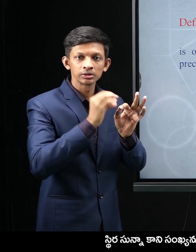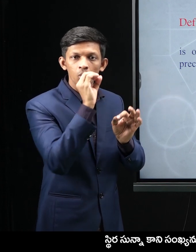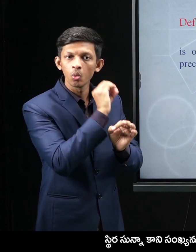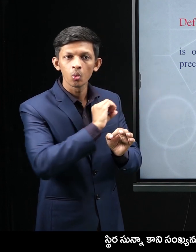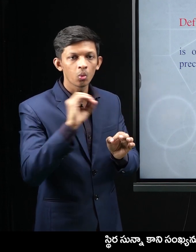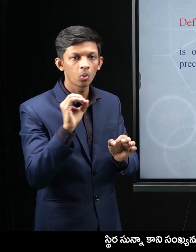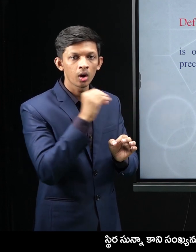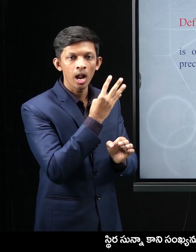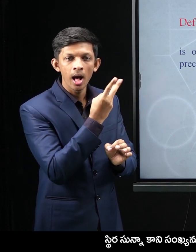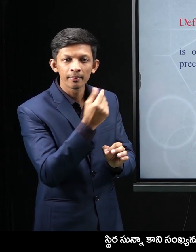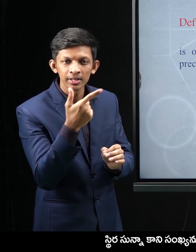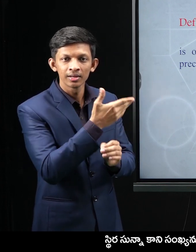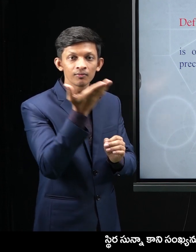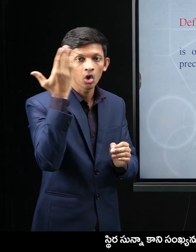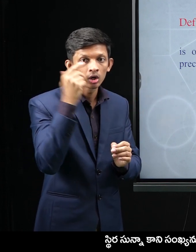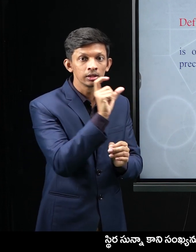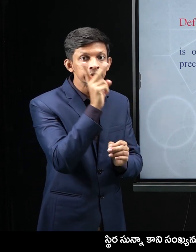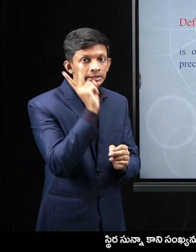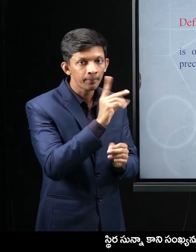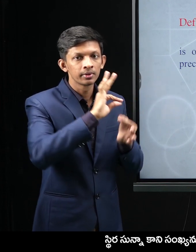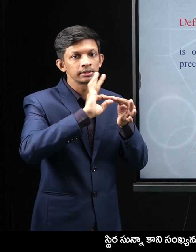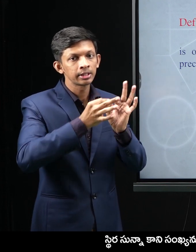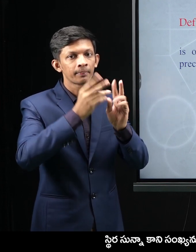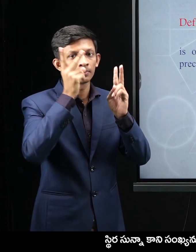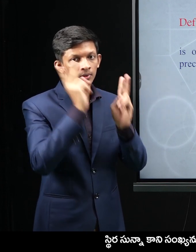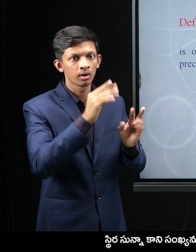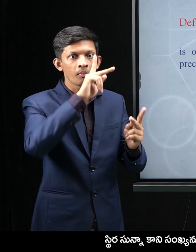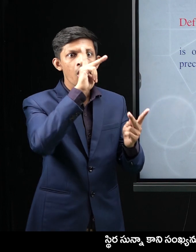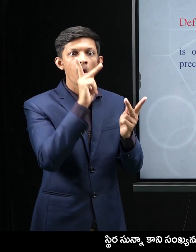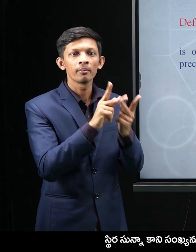సంఖ్యను గుణించడం ద్వారా ప్రతి పదం పొందబడే క్రమం.